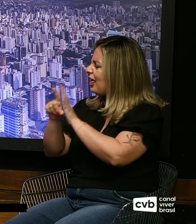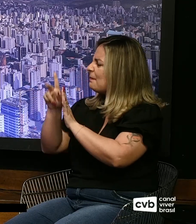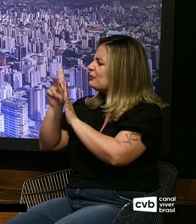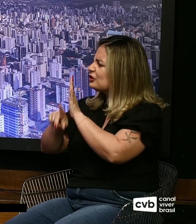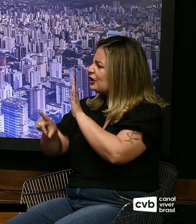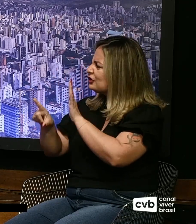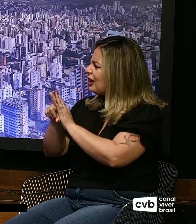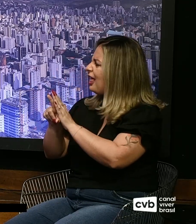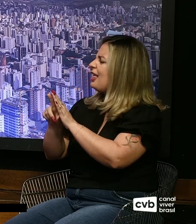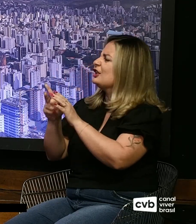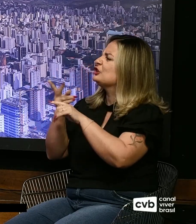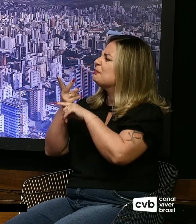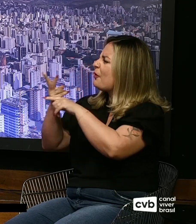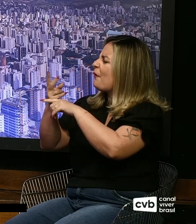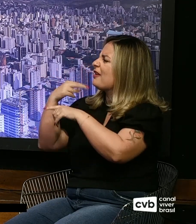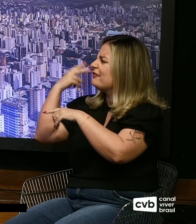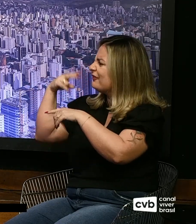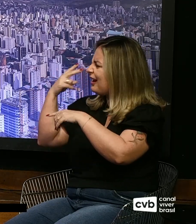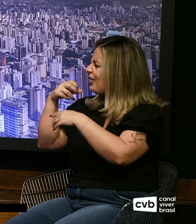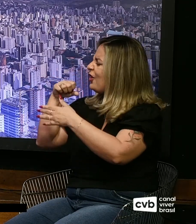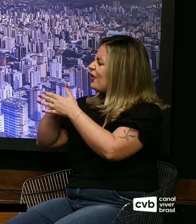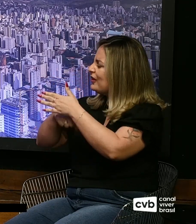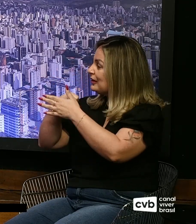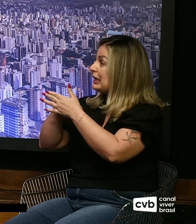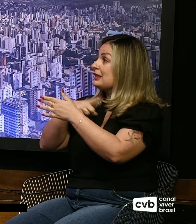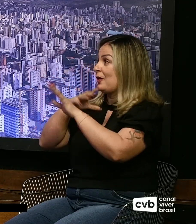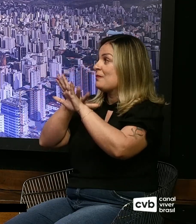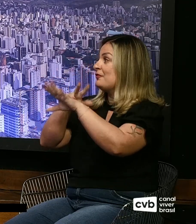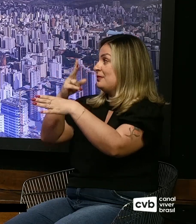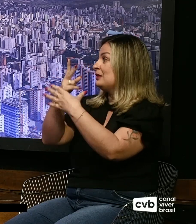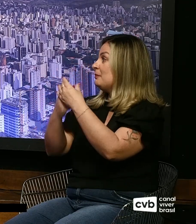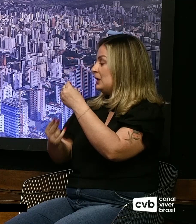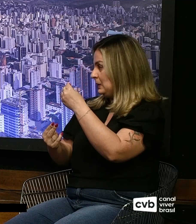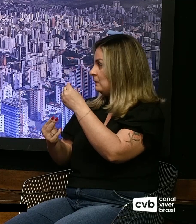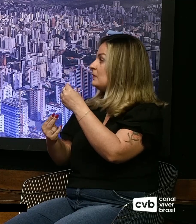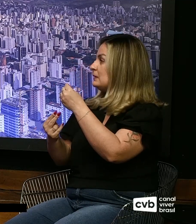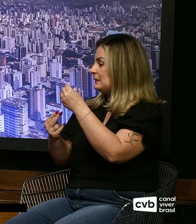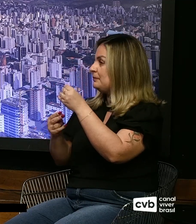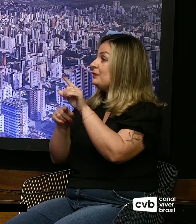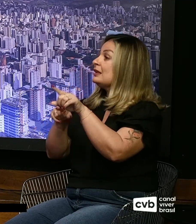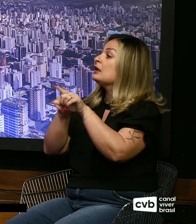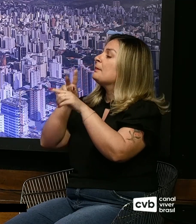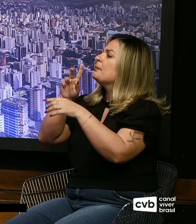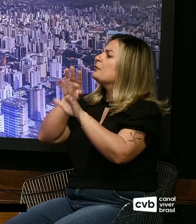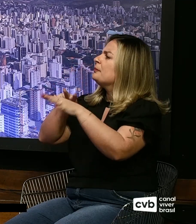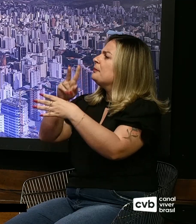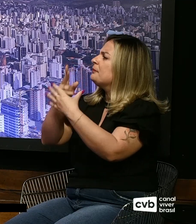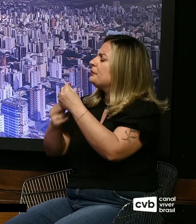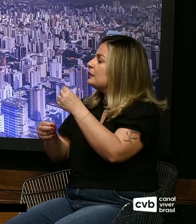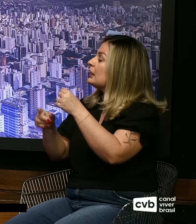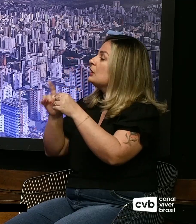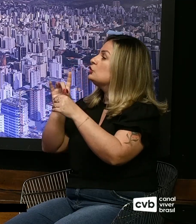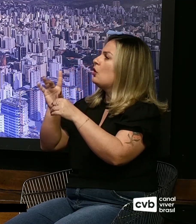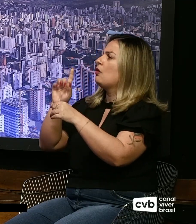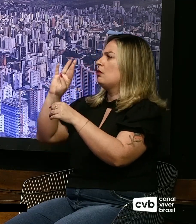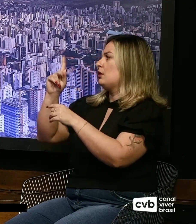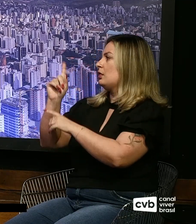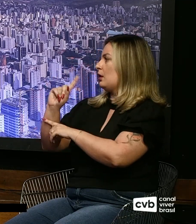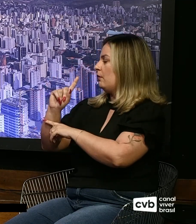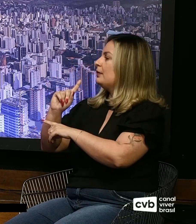também, no âmbito municipal. Então, são legislações que a gente está conseguindo e tudo, em nome do movimento bilingue, que